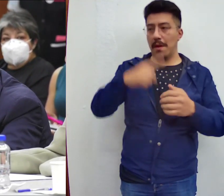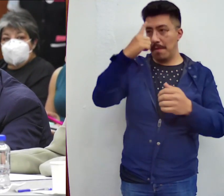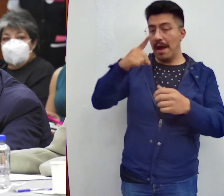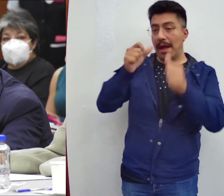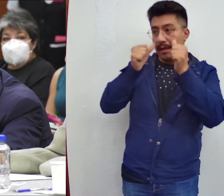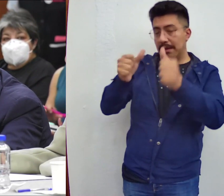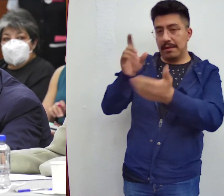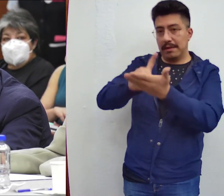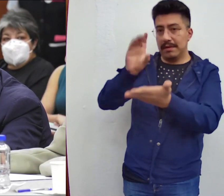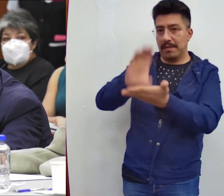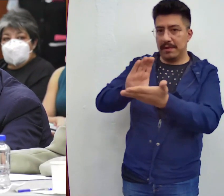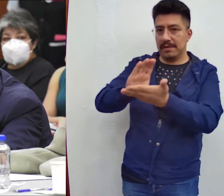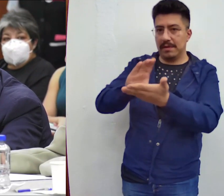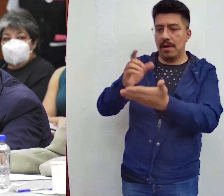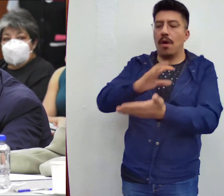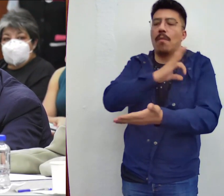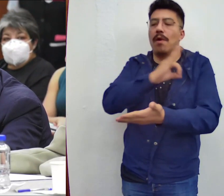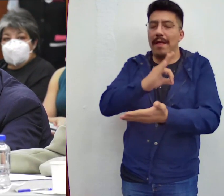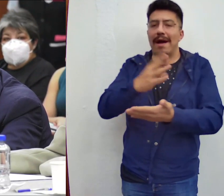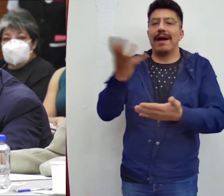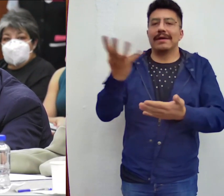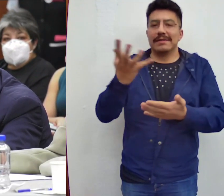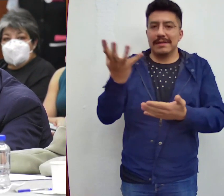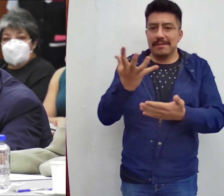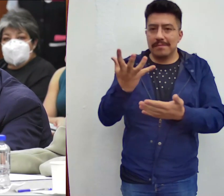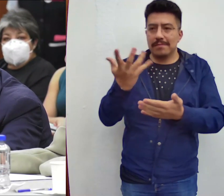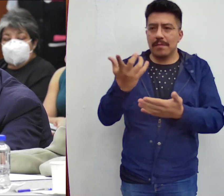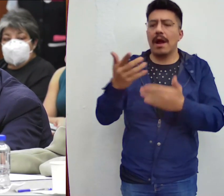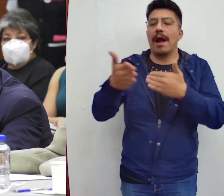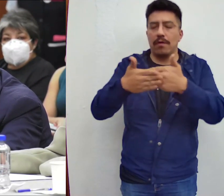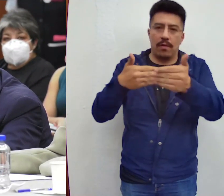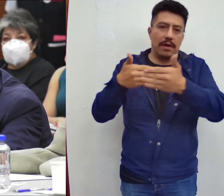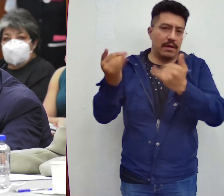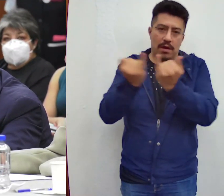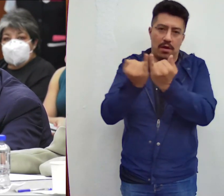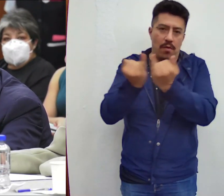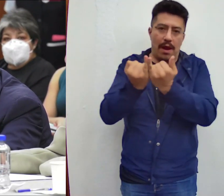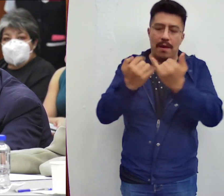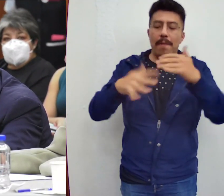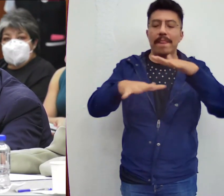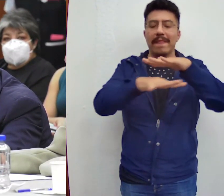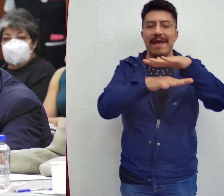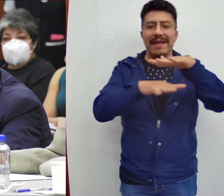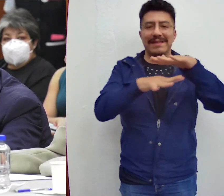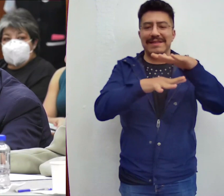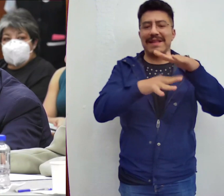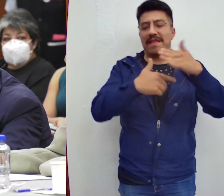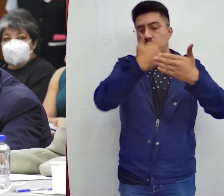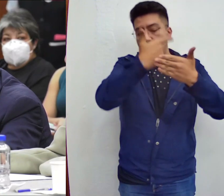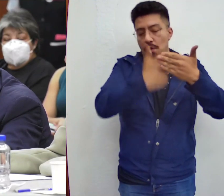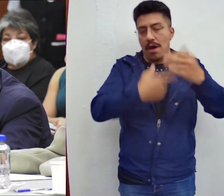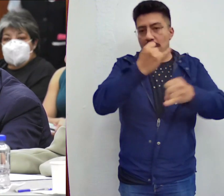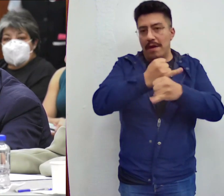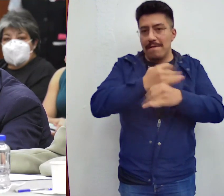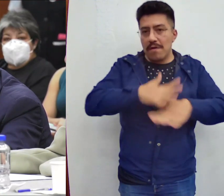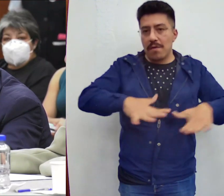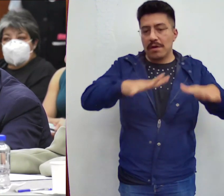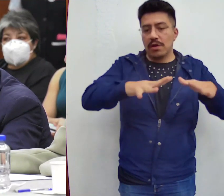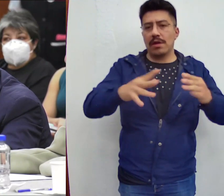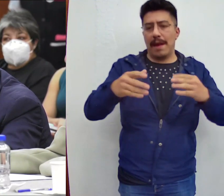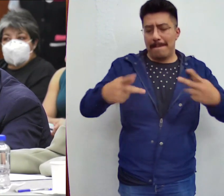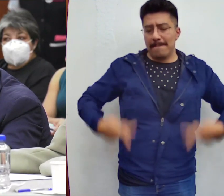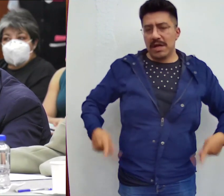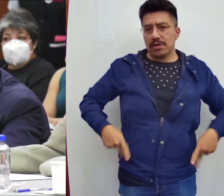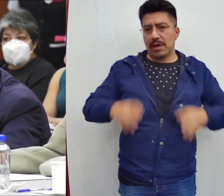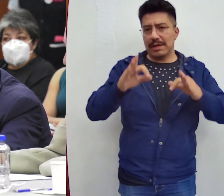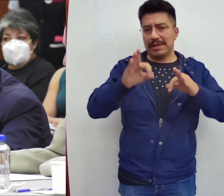Discapacidad pueda crear y actualizar una base de datos de prestadores de servicios públicos y